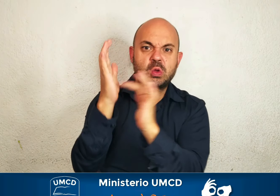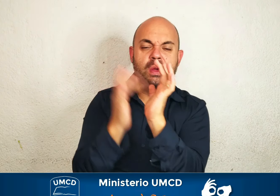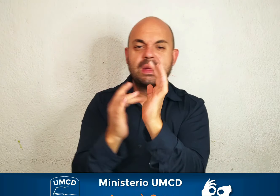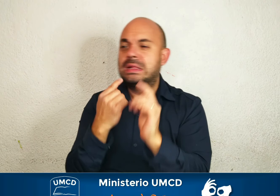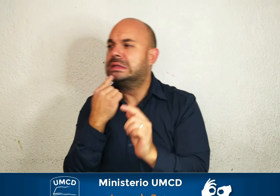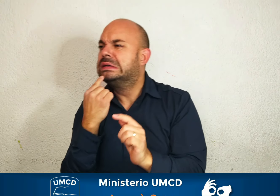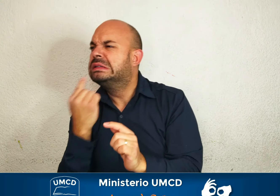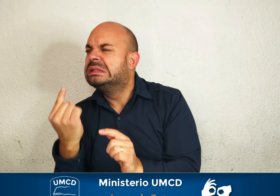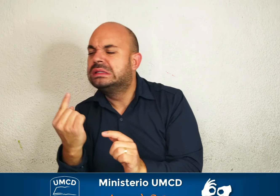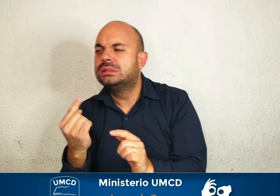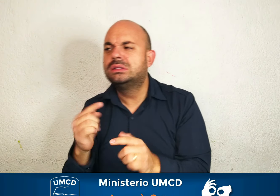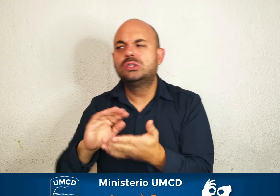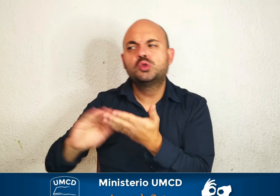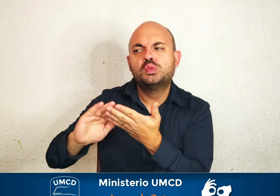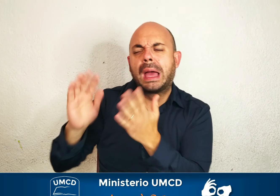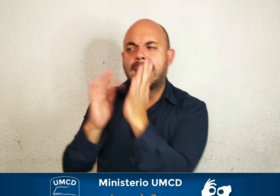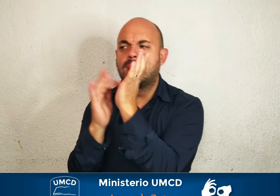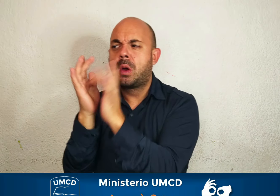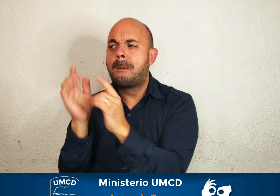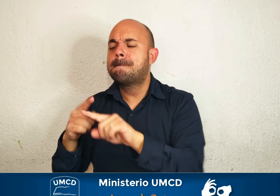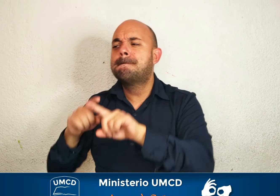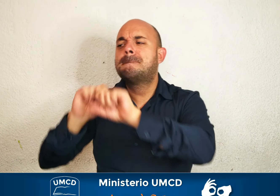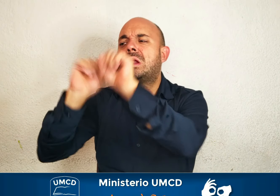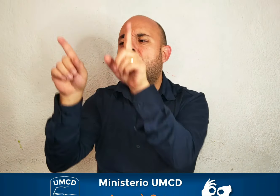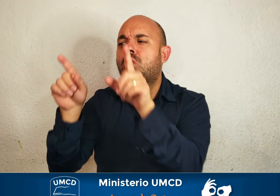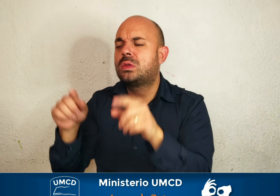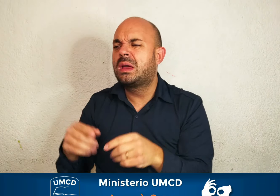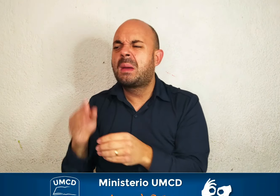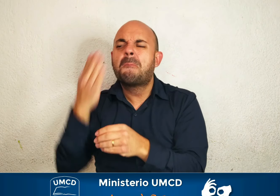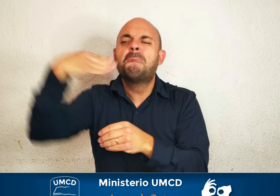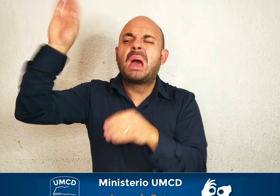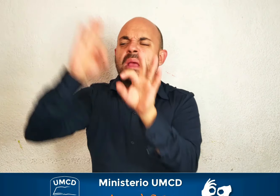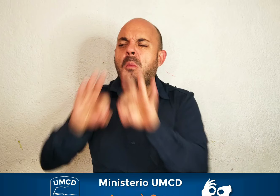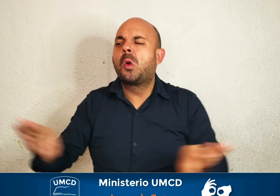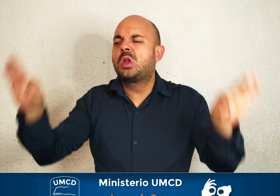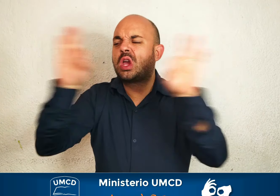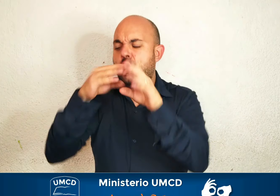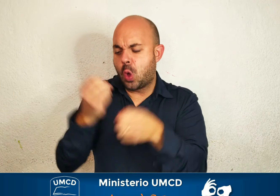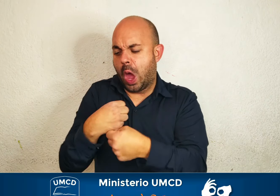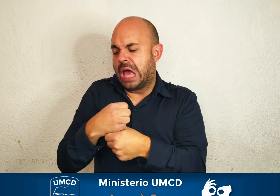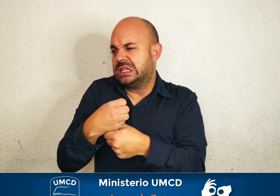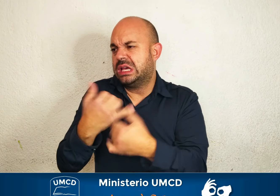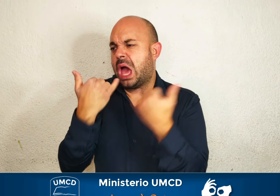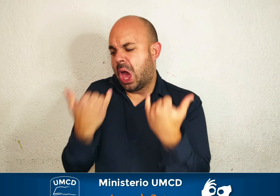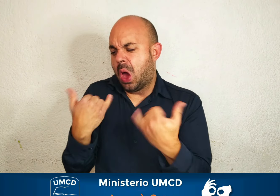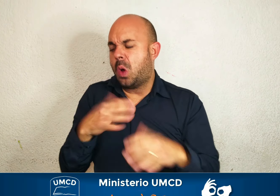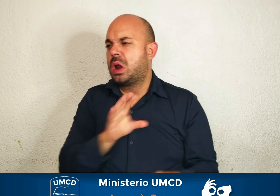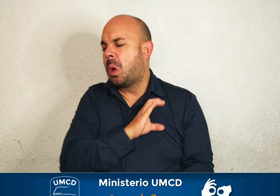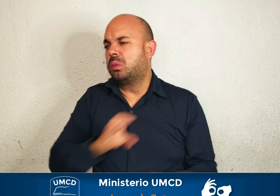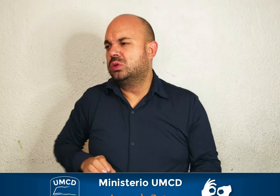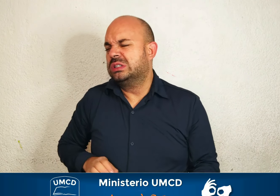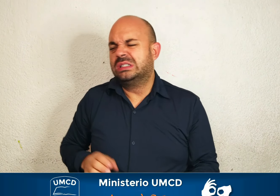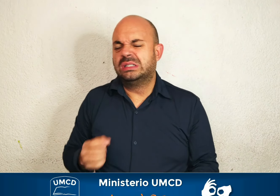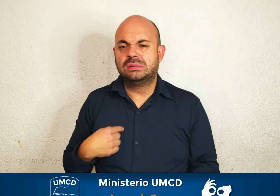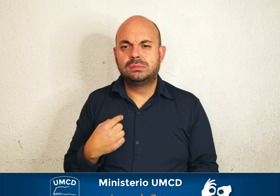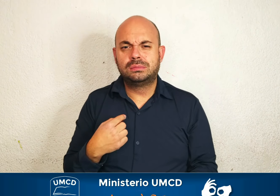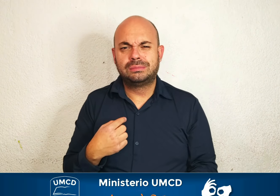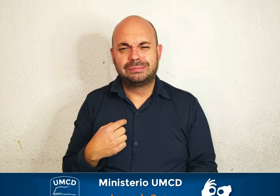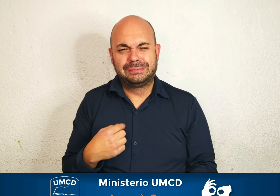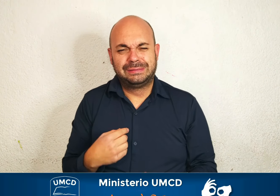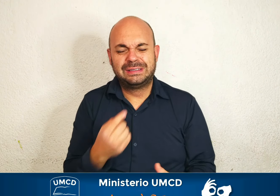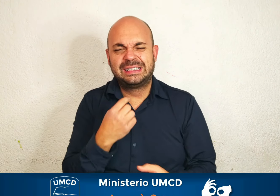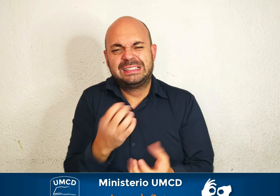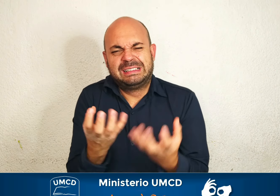se le acerca y le dice, Señor, ¿cuál es el primer mandamiento de todos? ¿Cuál es el primer mandamiento? ¿Qué es lo que querían